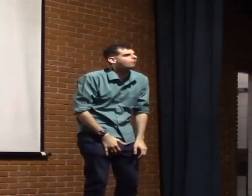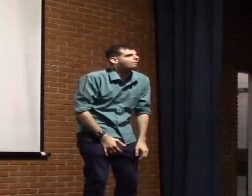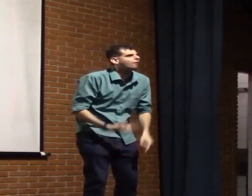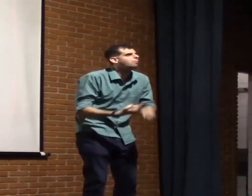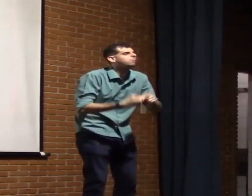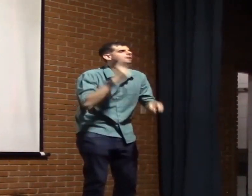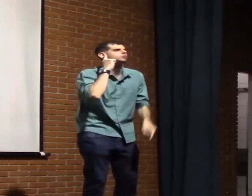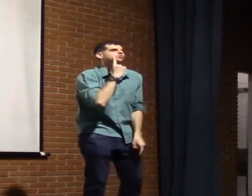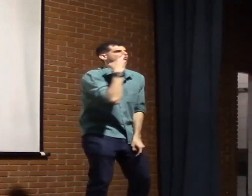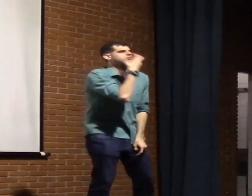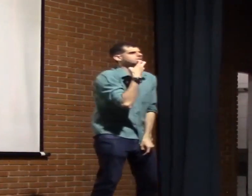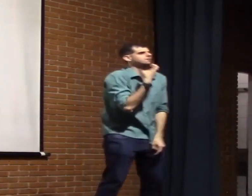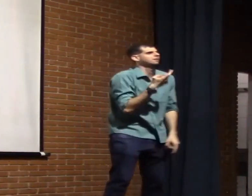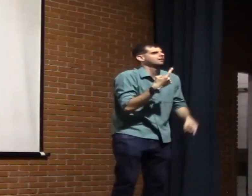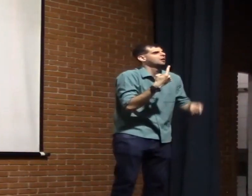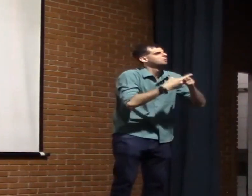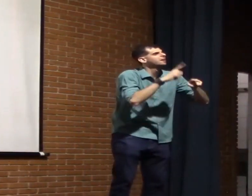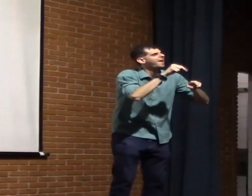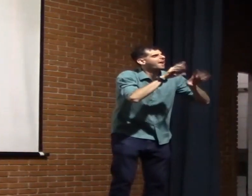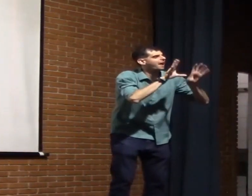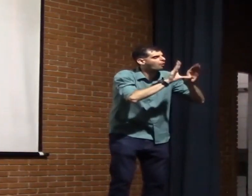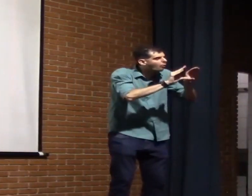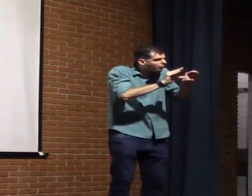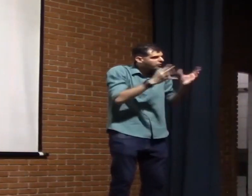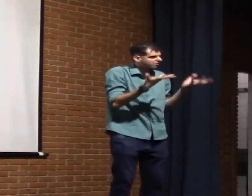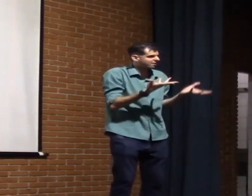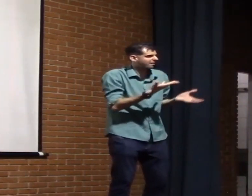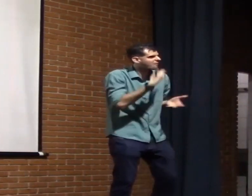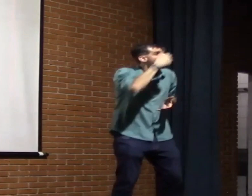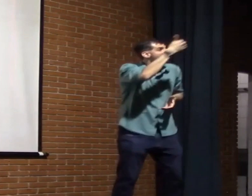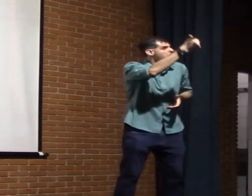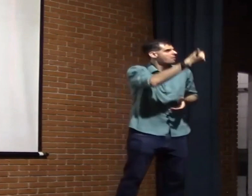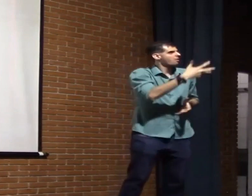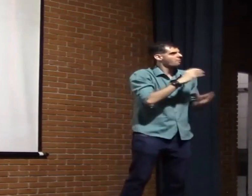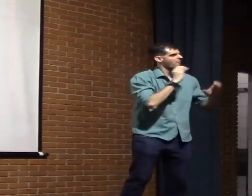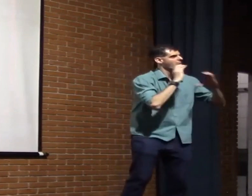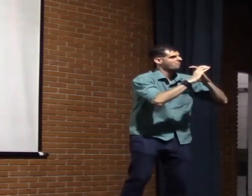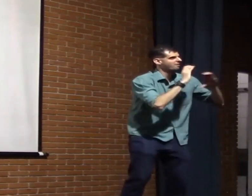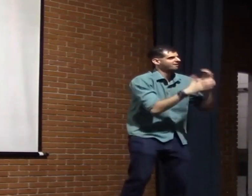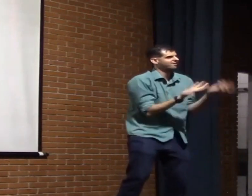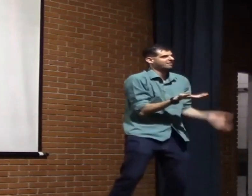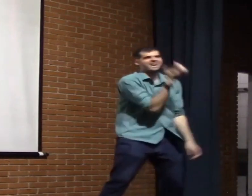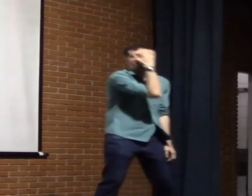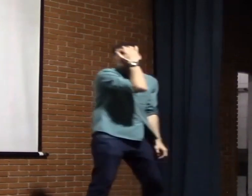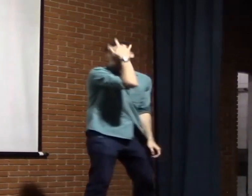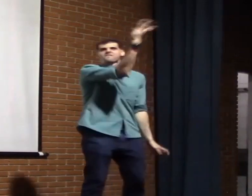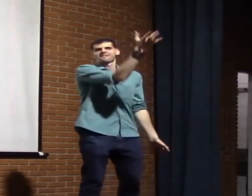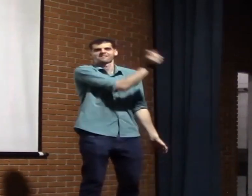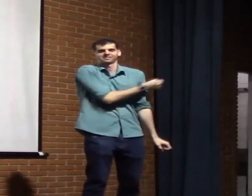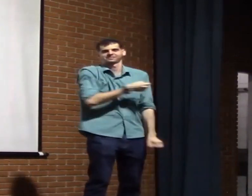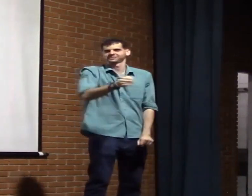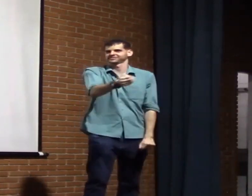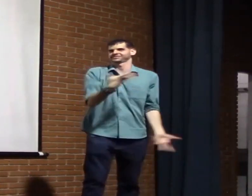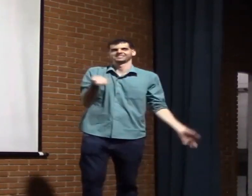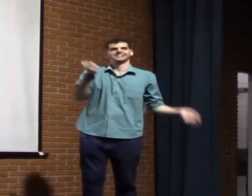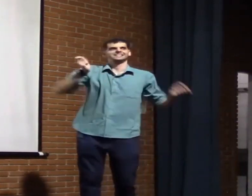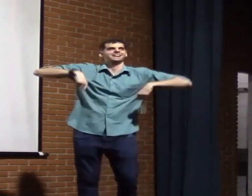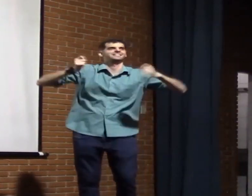né? Era a exclusão, porque assim, o surdo, o supermercado, ele agia dessa forma porque achava mais confortável, era mais